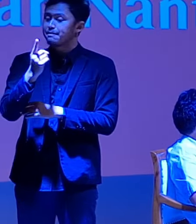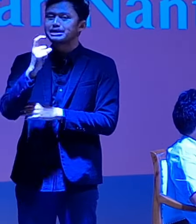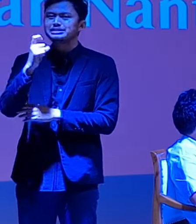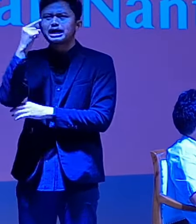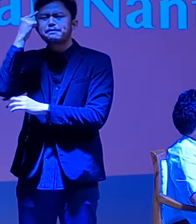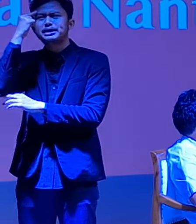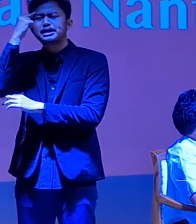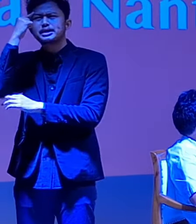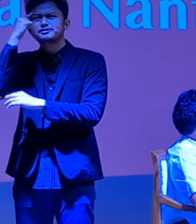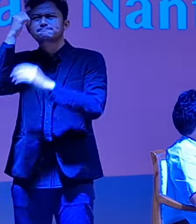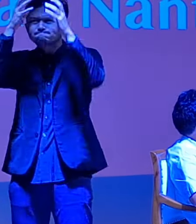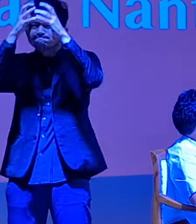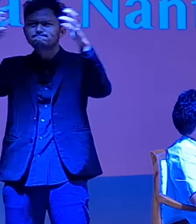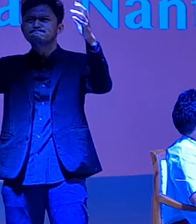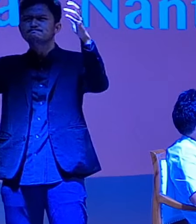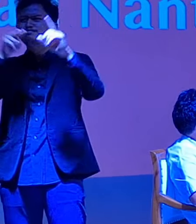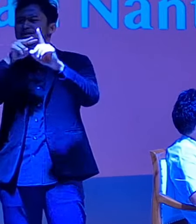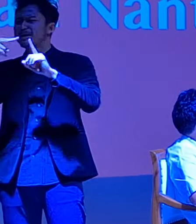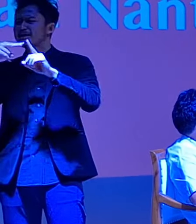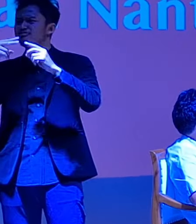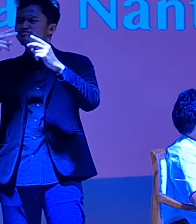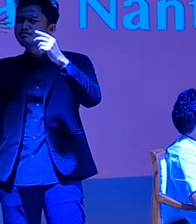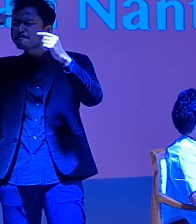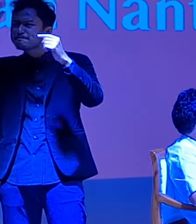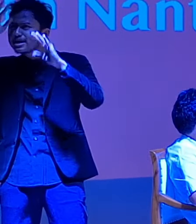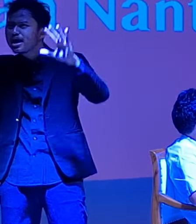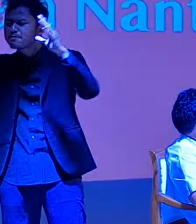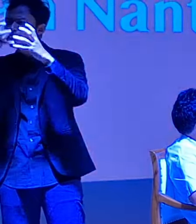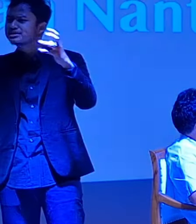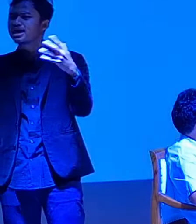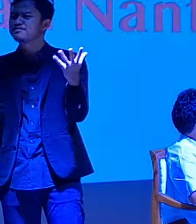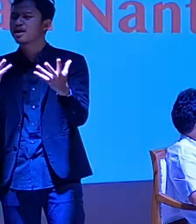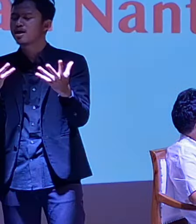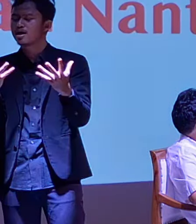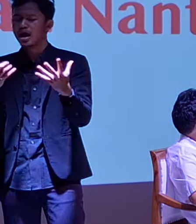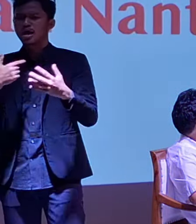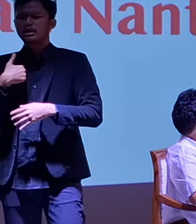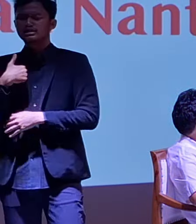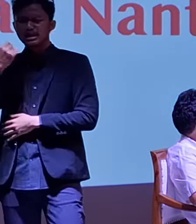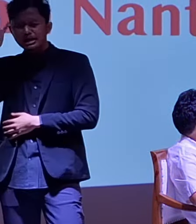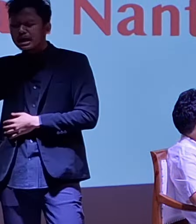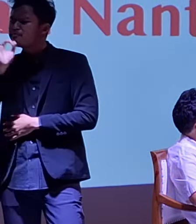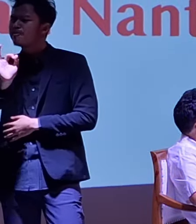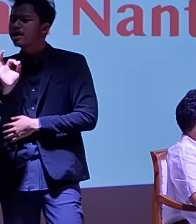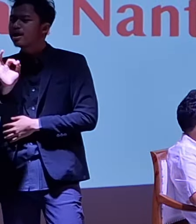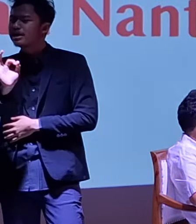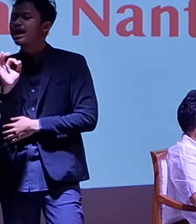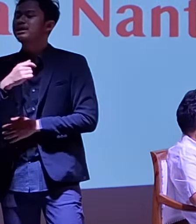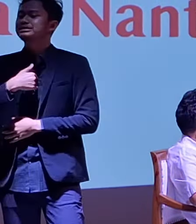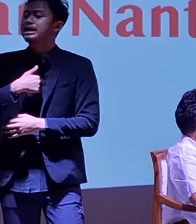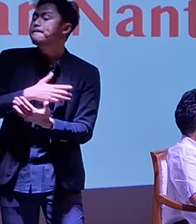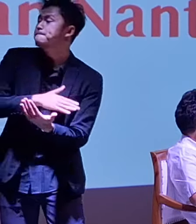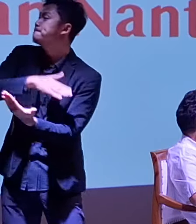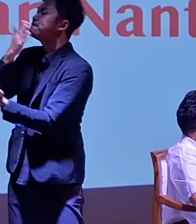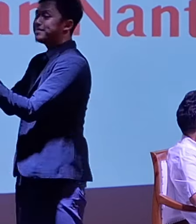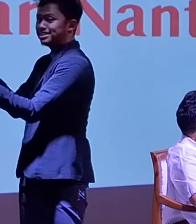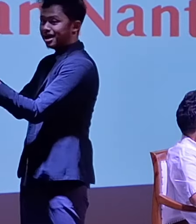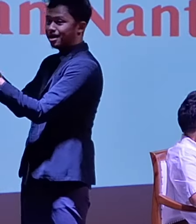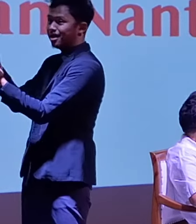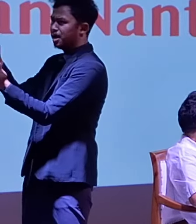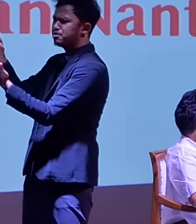work. Jadi kami waktu itu melakukan studi komparasi, bukan pergi ke sana, tapi minta data-data